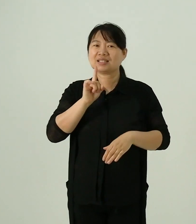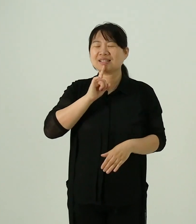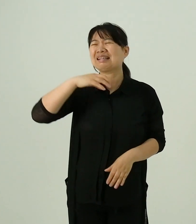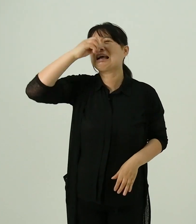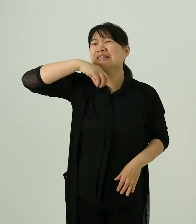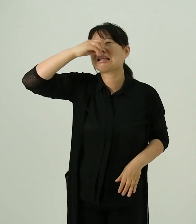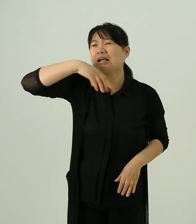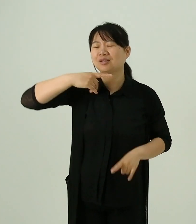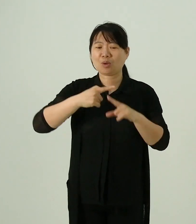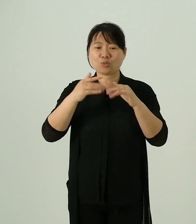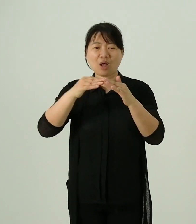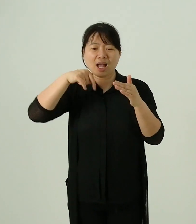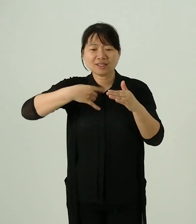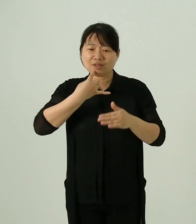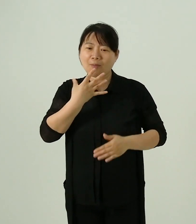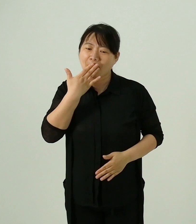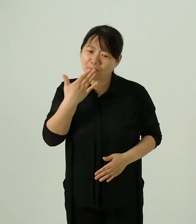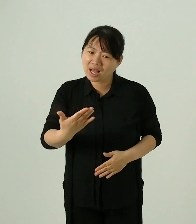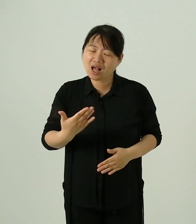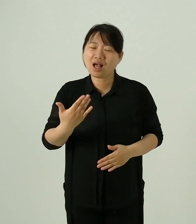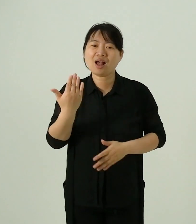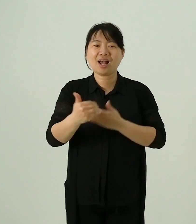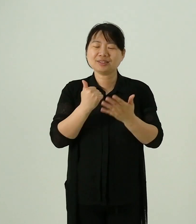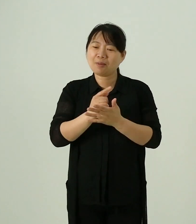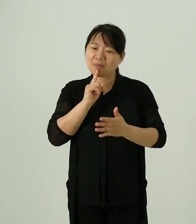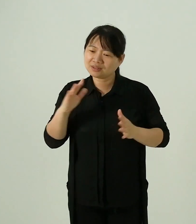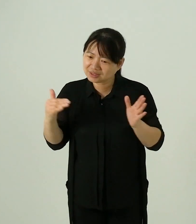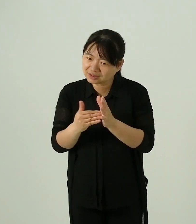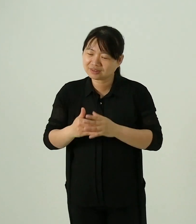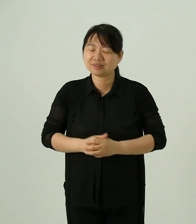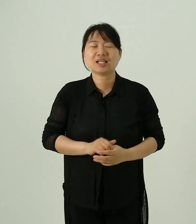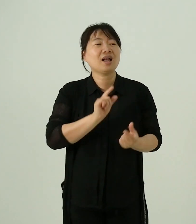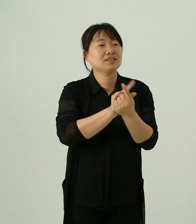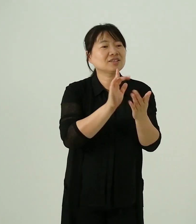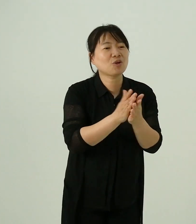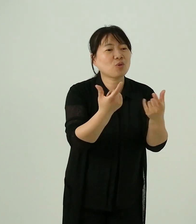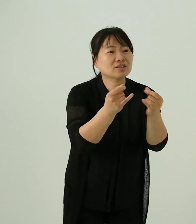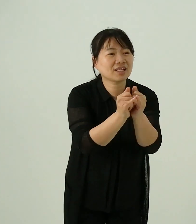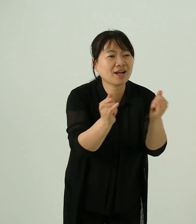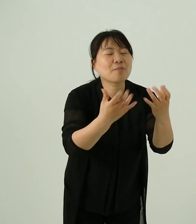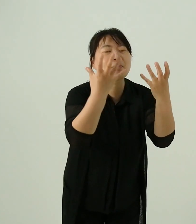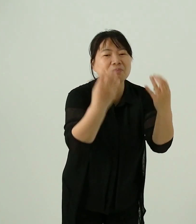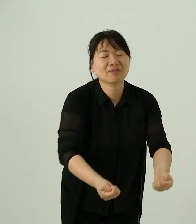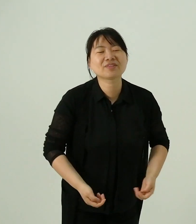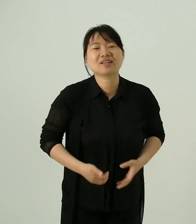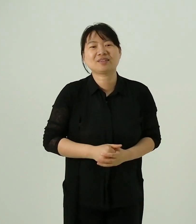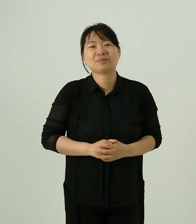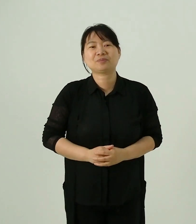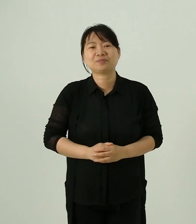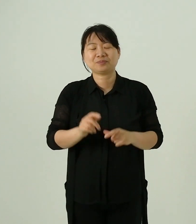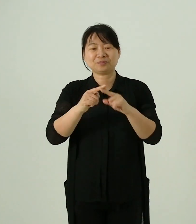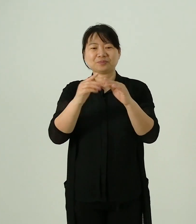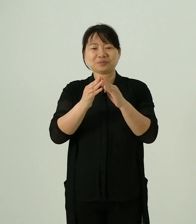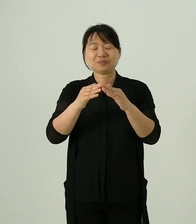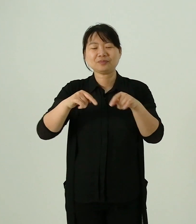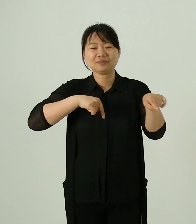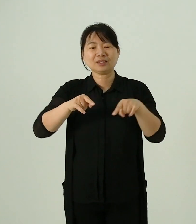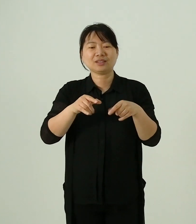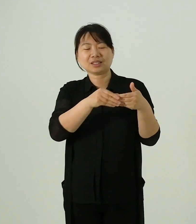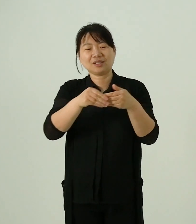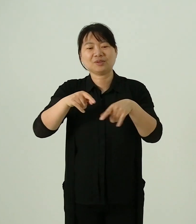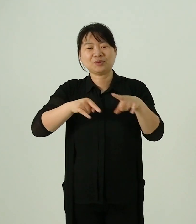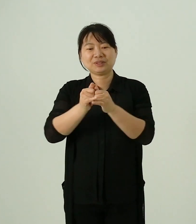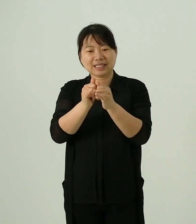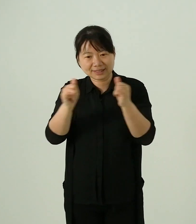그냥 교회 안에서나 사용하는 하나님의 말씀이고, 실제 그런 사람들 많아요. 교회